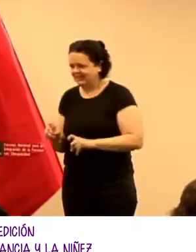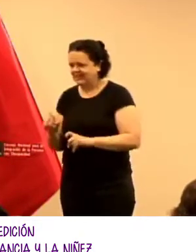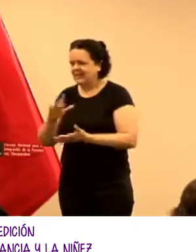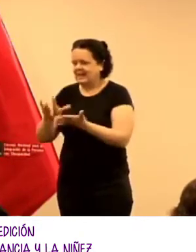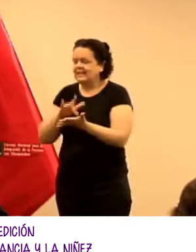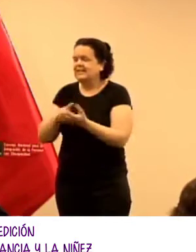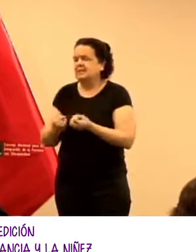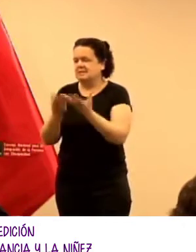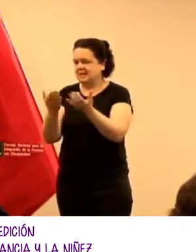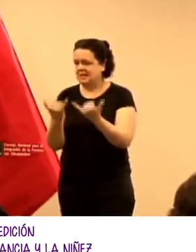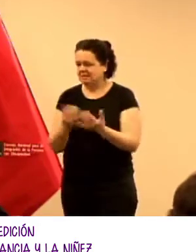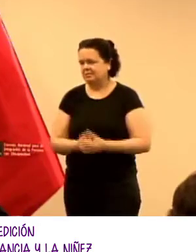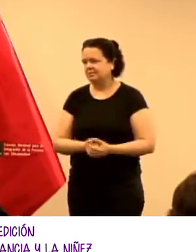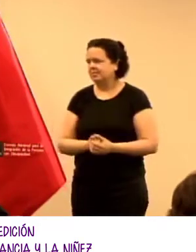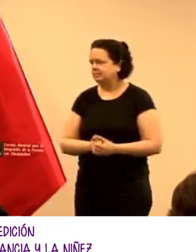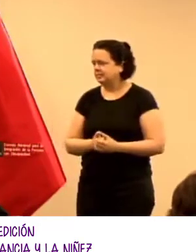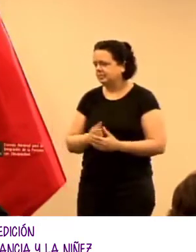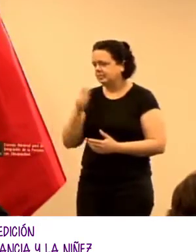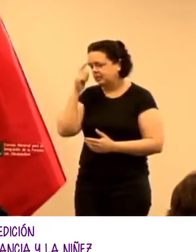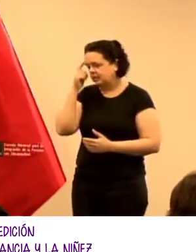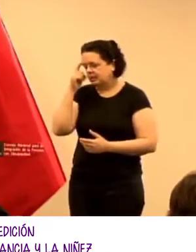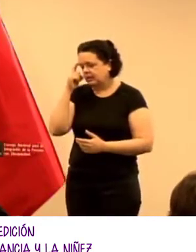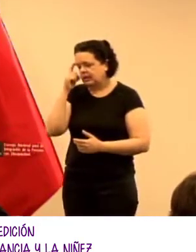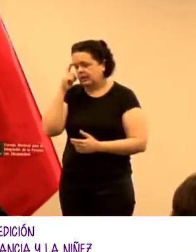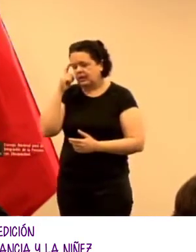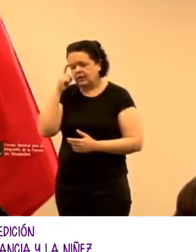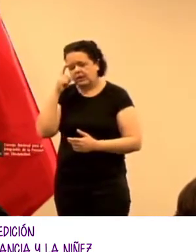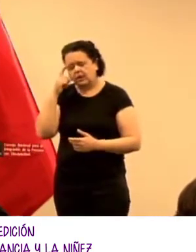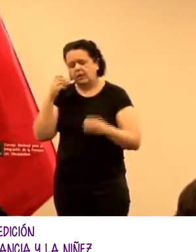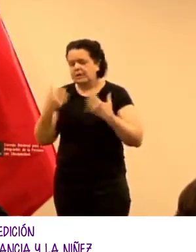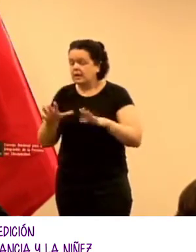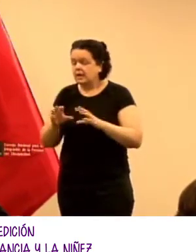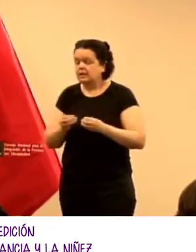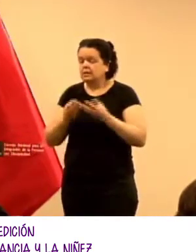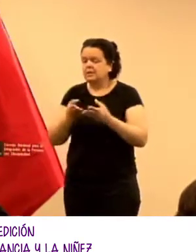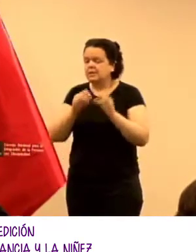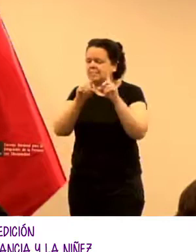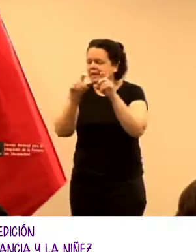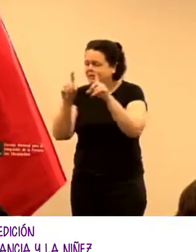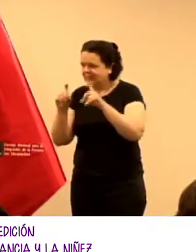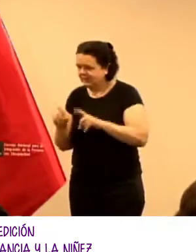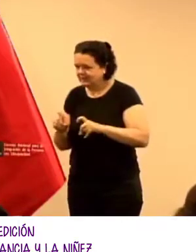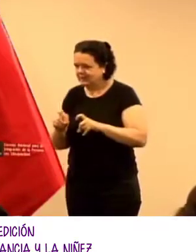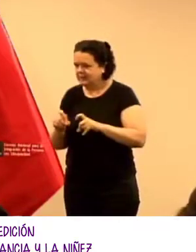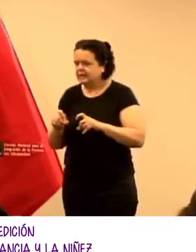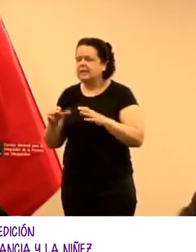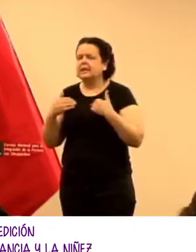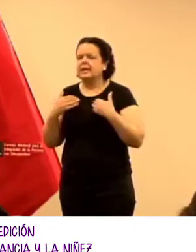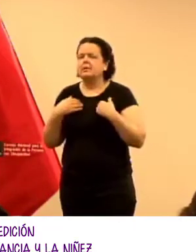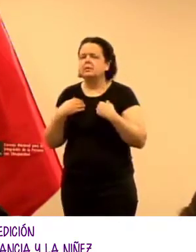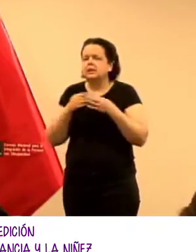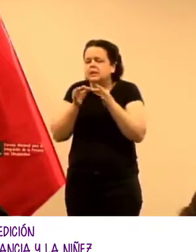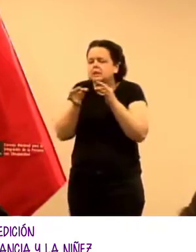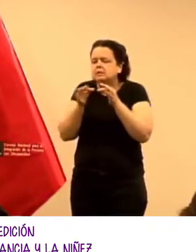CD que se les va a entregar. Entonces, una vez aplicadas todas esas preguntas de todos los ámbitos, nos queda por definir el punto